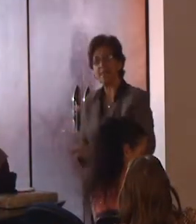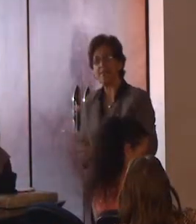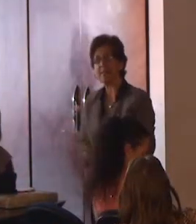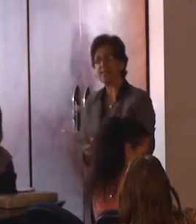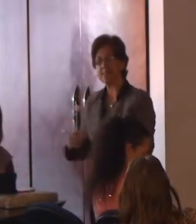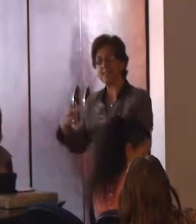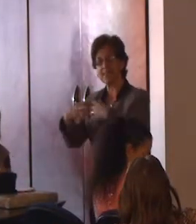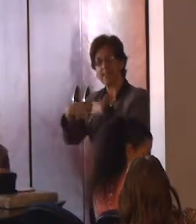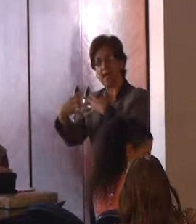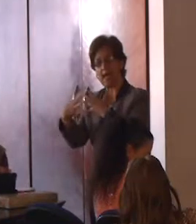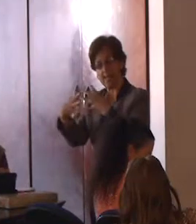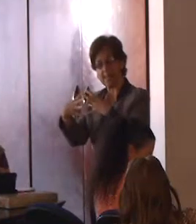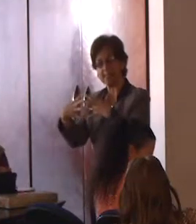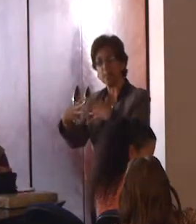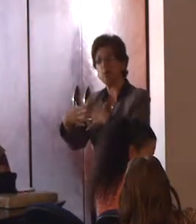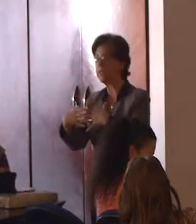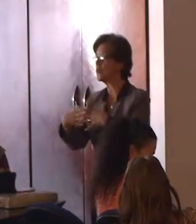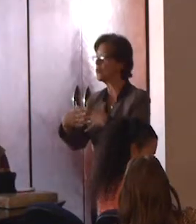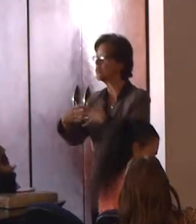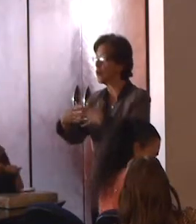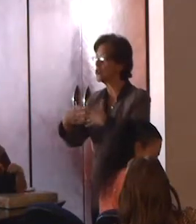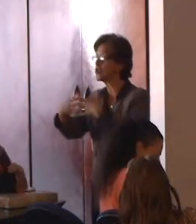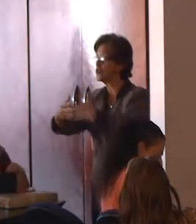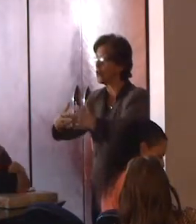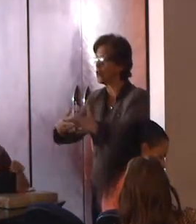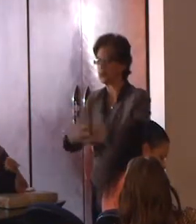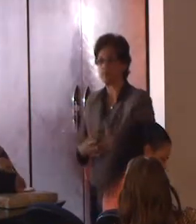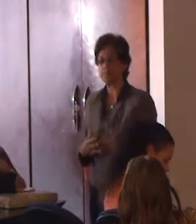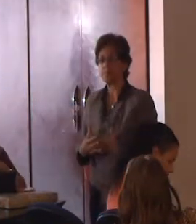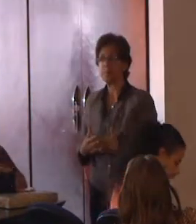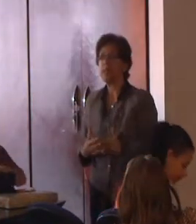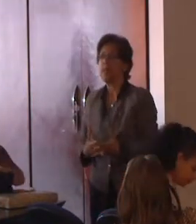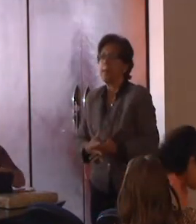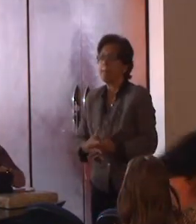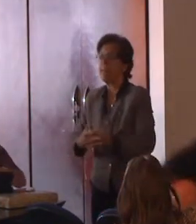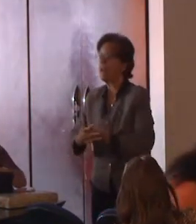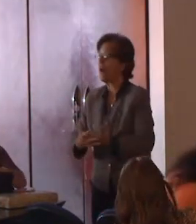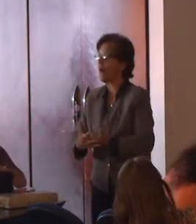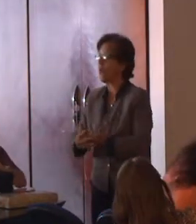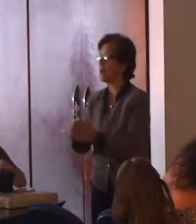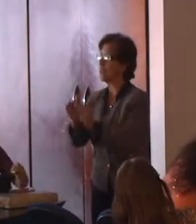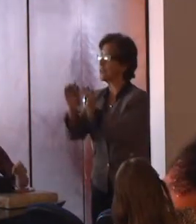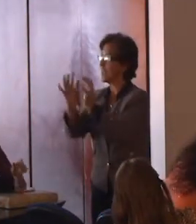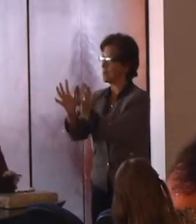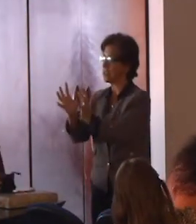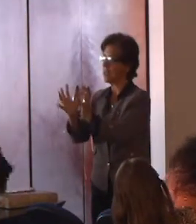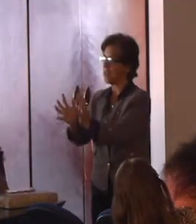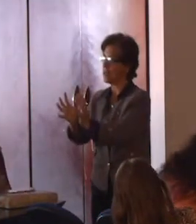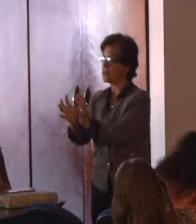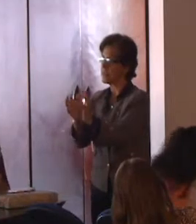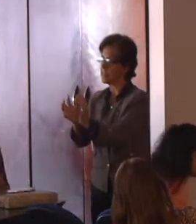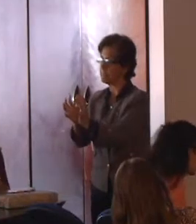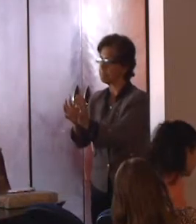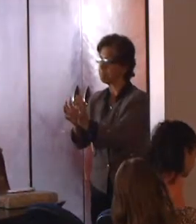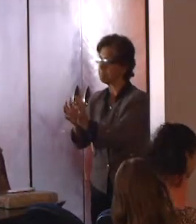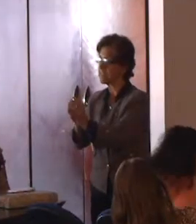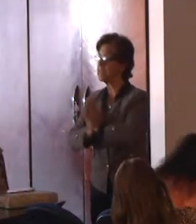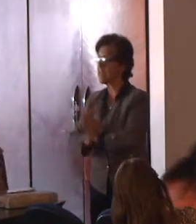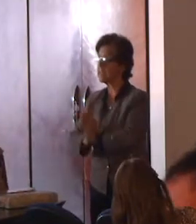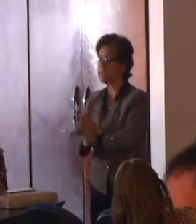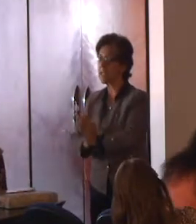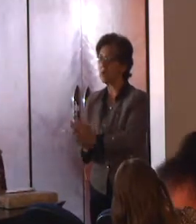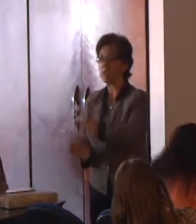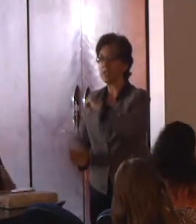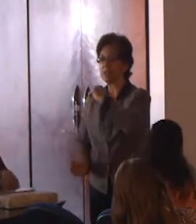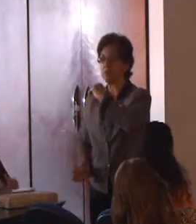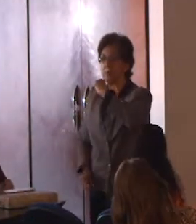nos está diciendo que debe hacerse en ese encuentro de todos con todos. Pero ahora como que nos quedamos